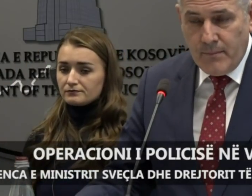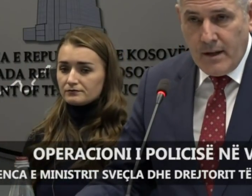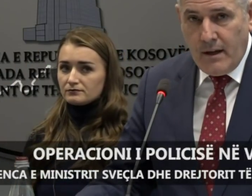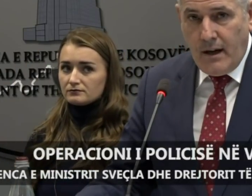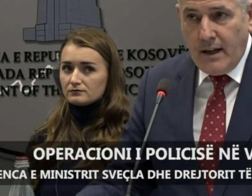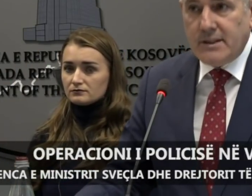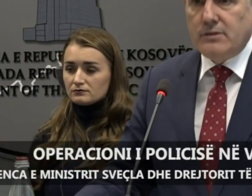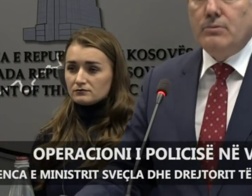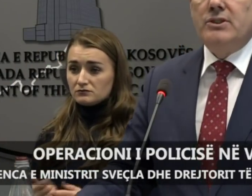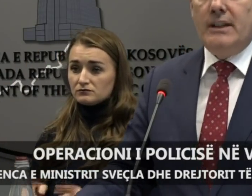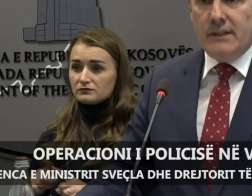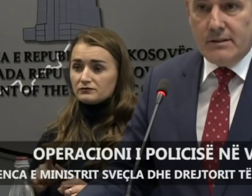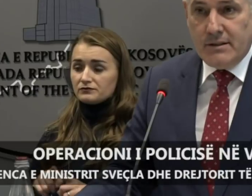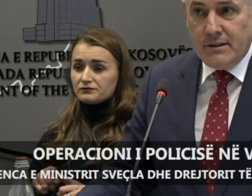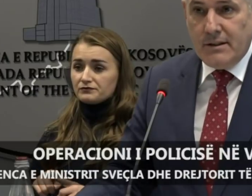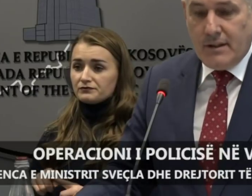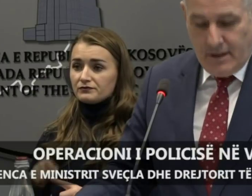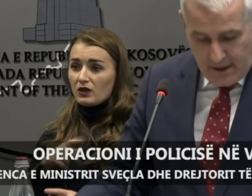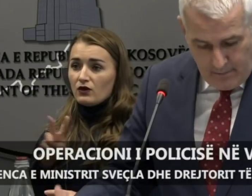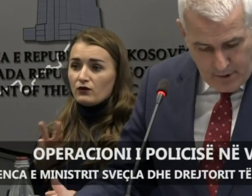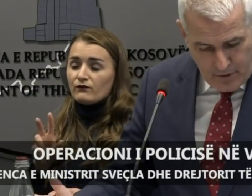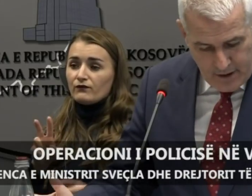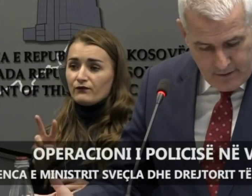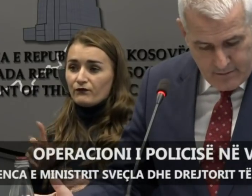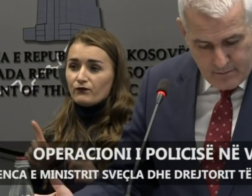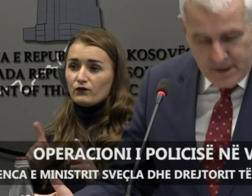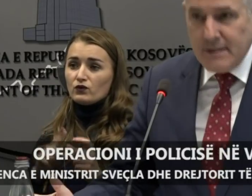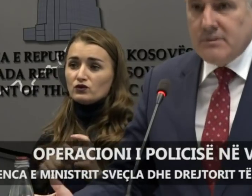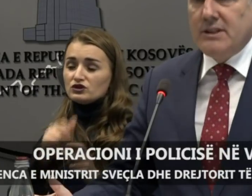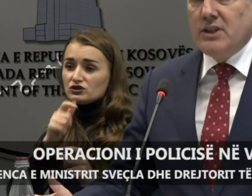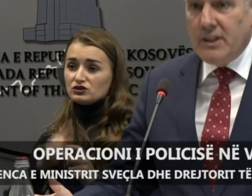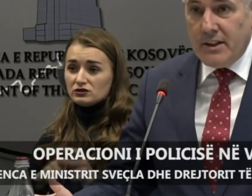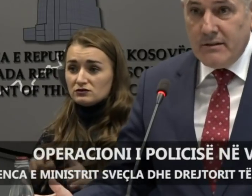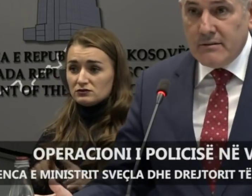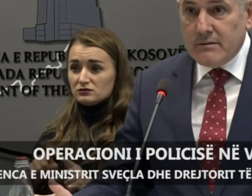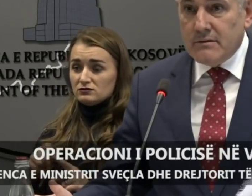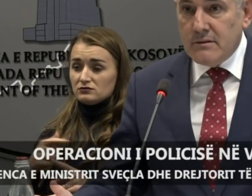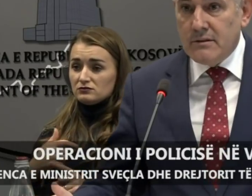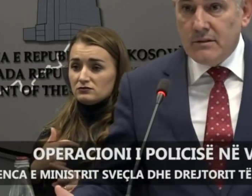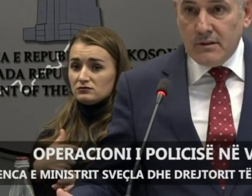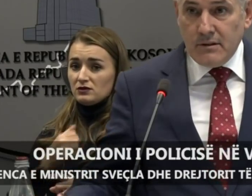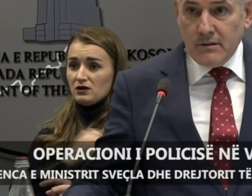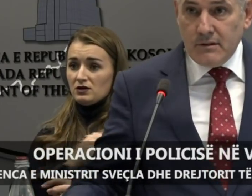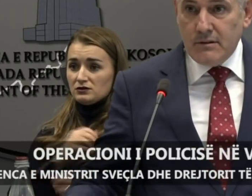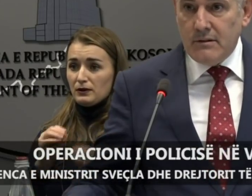Vučić, as askush tjetër, të mbroj besim zeqirin